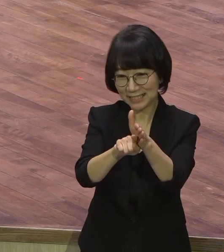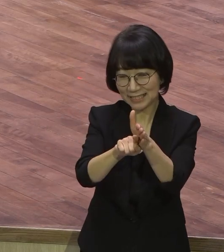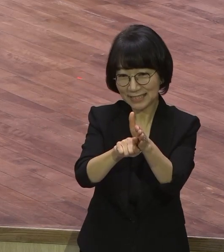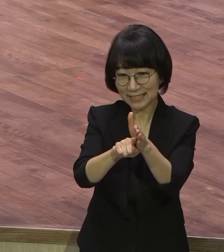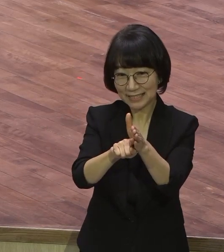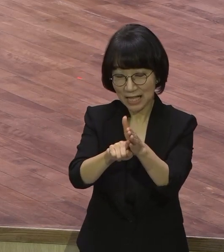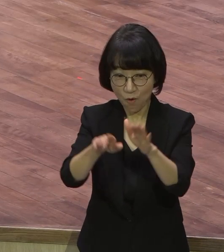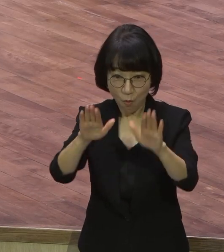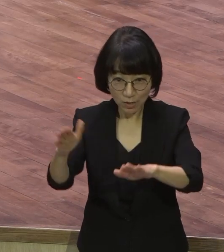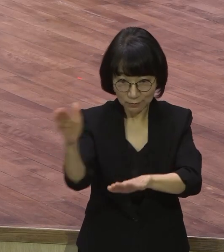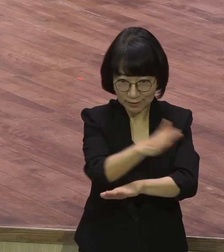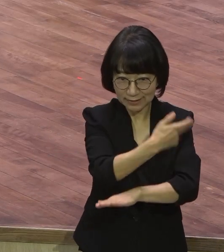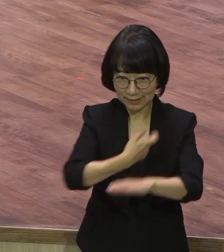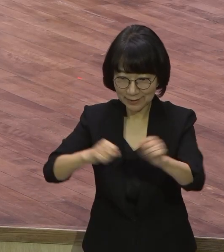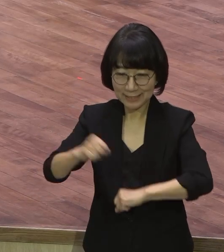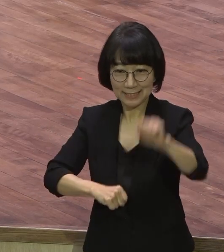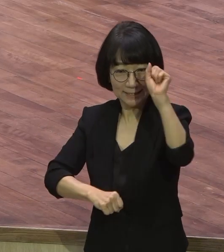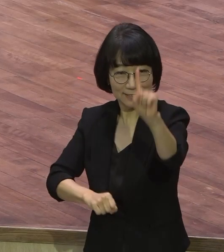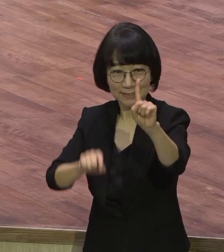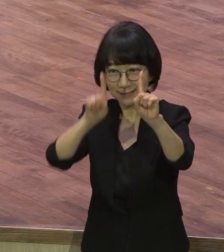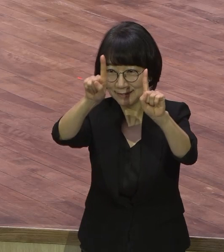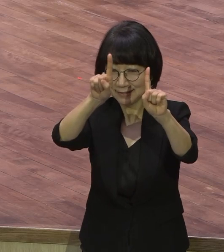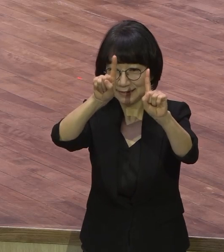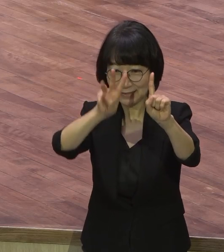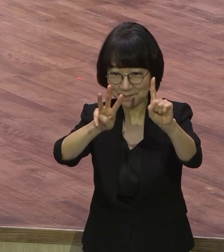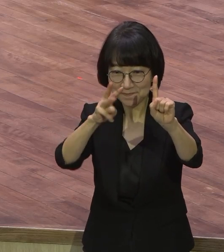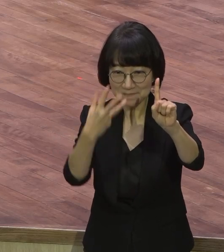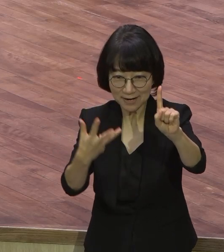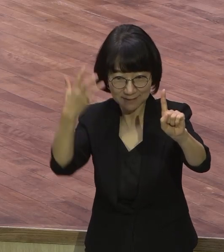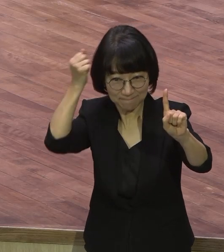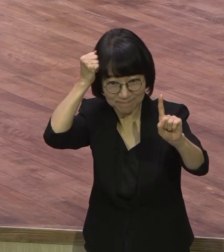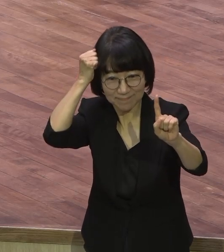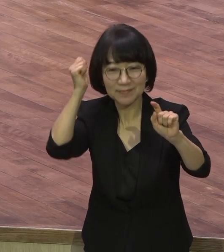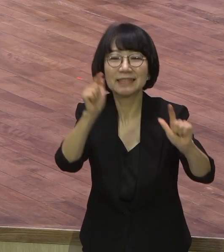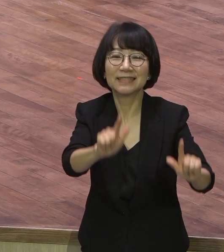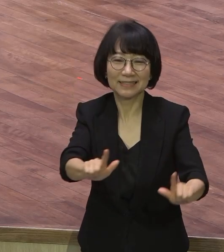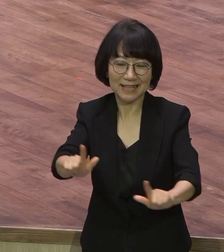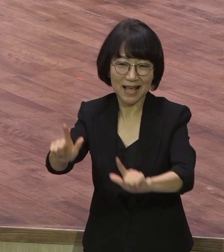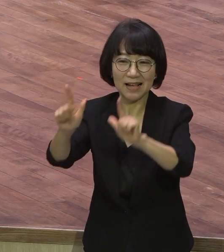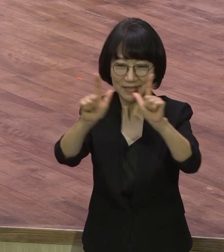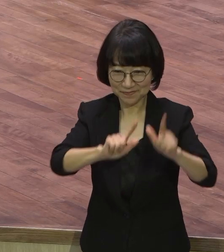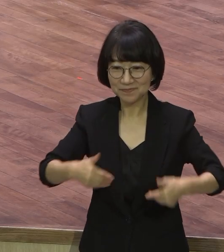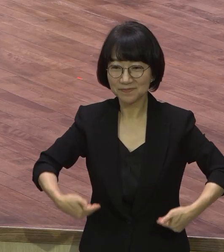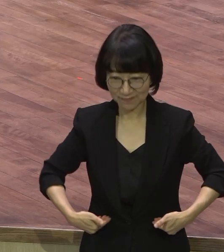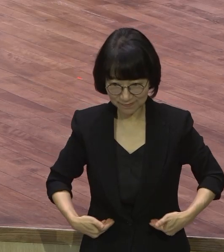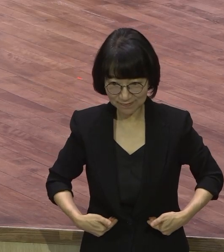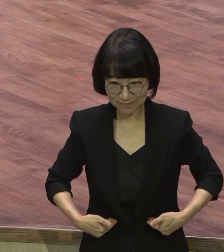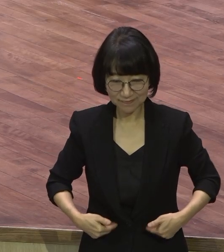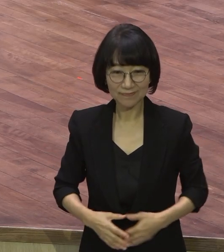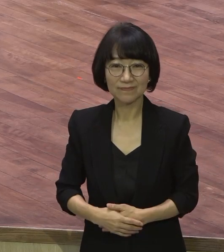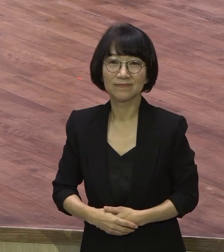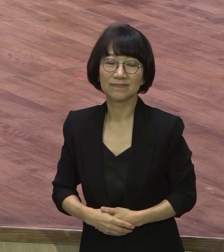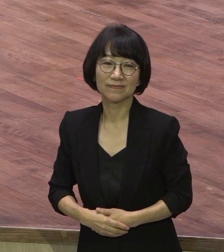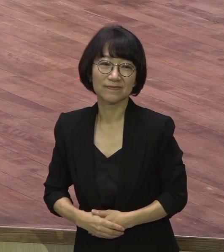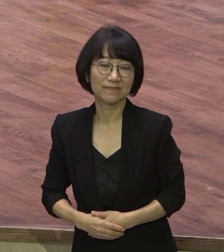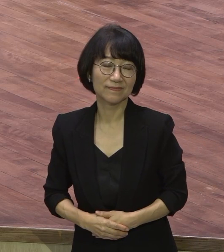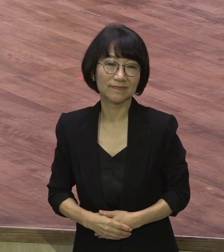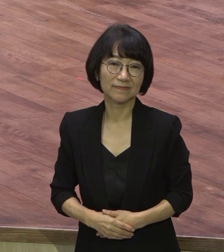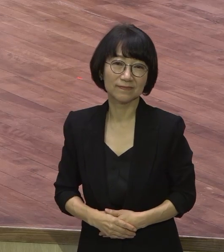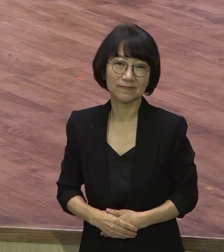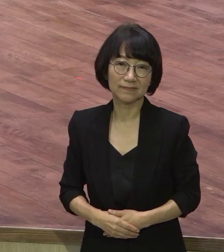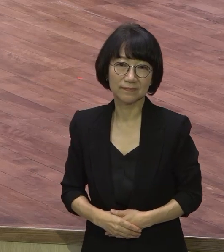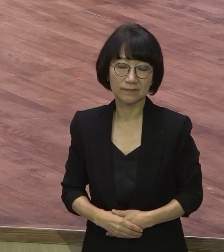되느냐. 4등의 1장 1절 3절 8절 삶을 살게 되요. 사실 성경에 보면